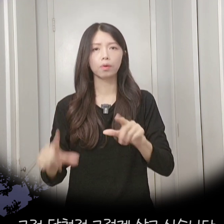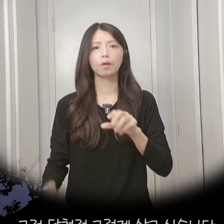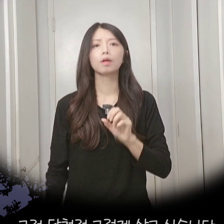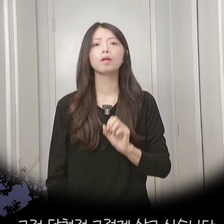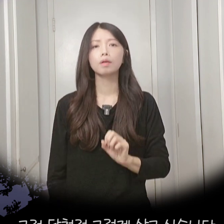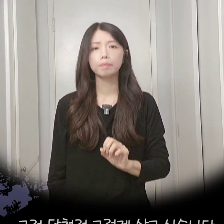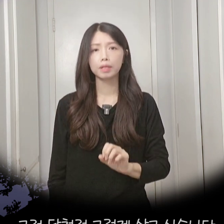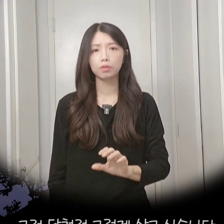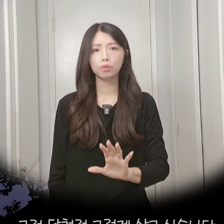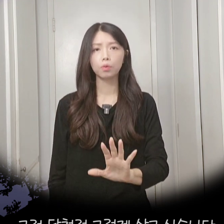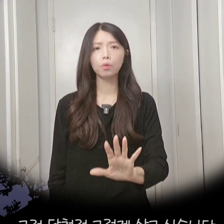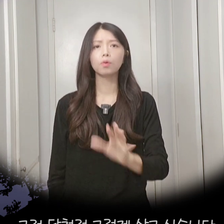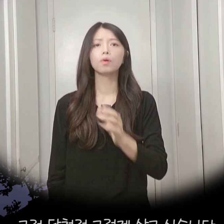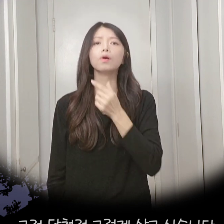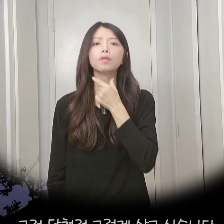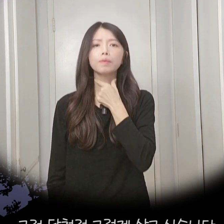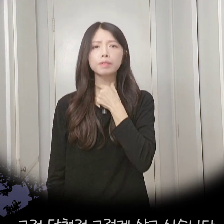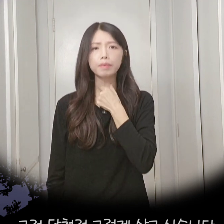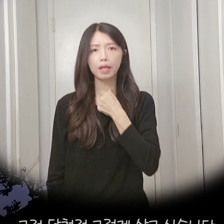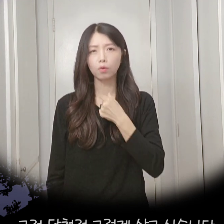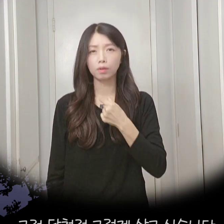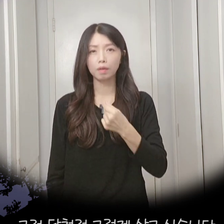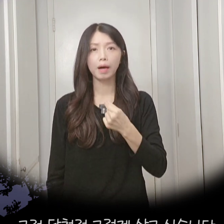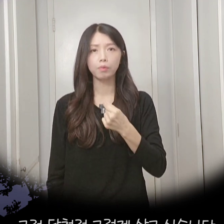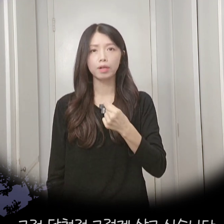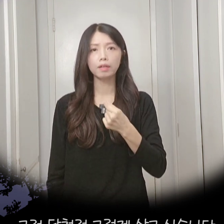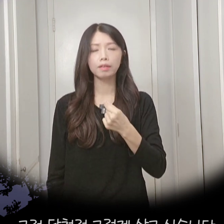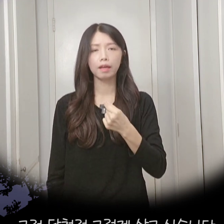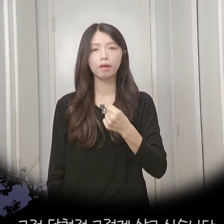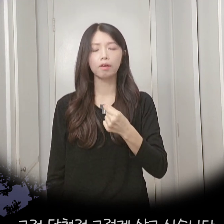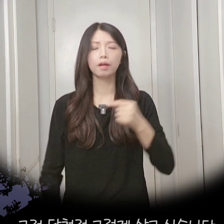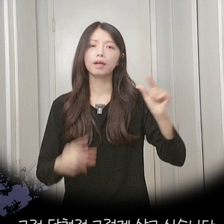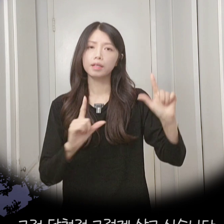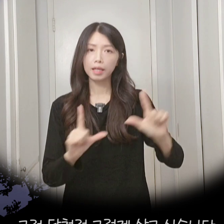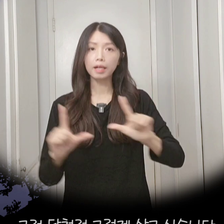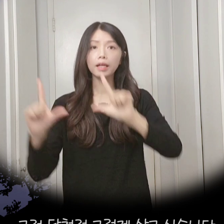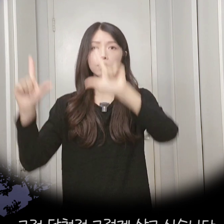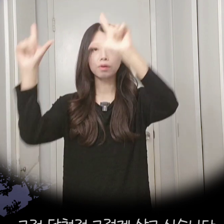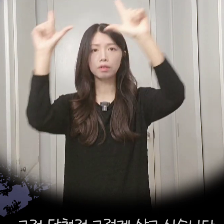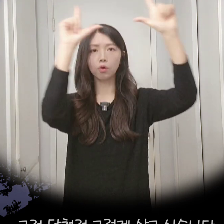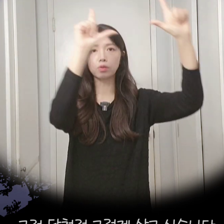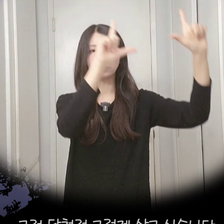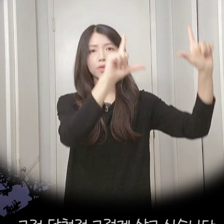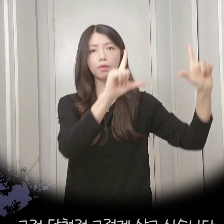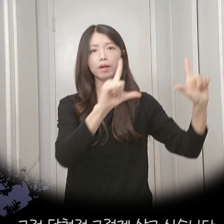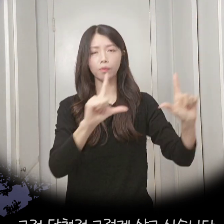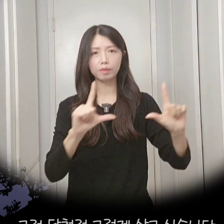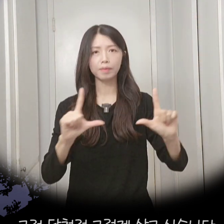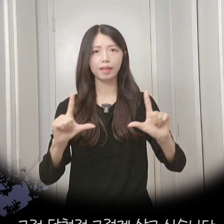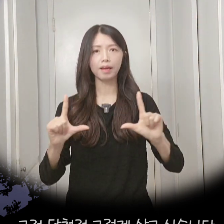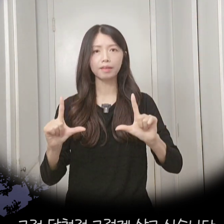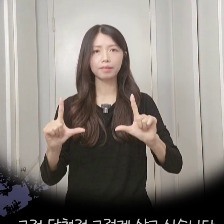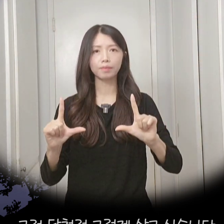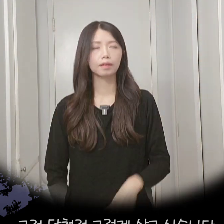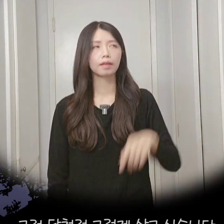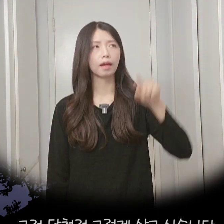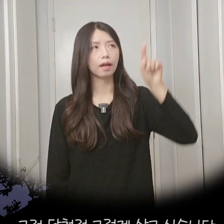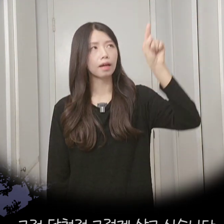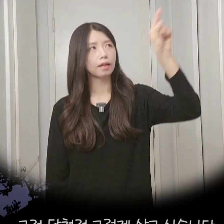빼고 비추고 싶습니다로 그렇게 마무리를 했는데요. 살다 수어를 넣으셔도 상관이